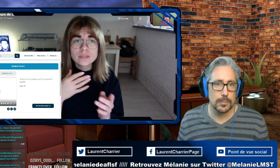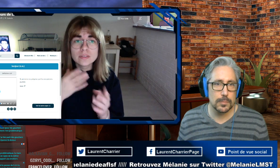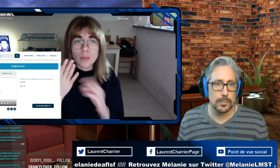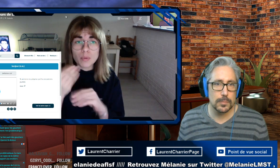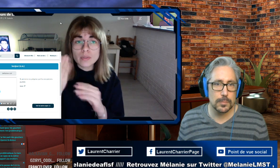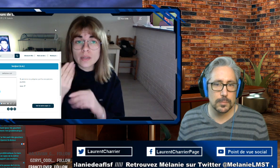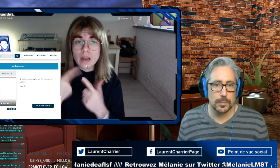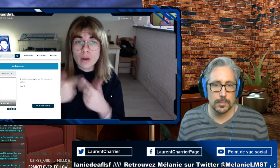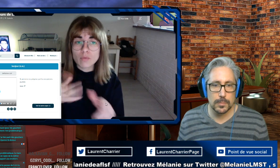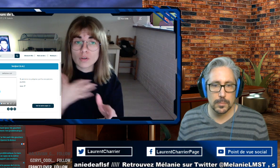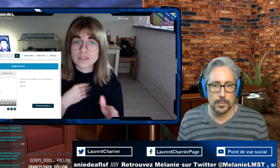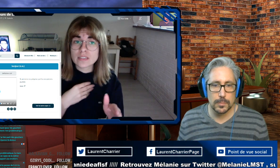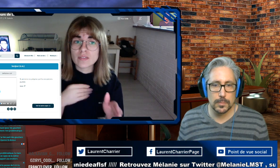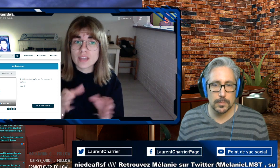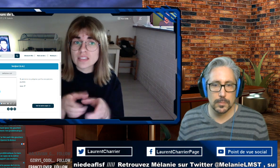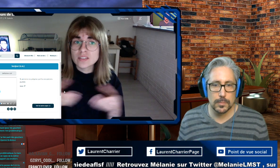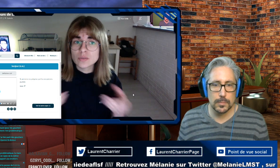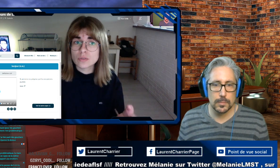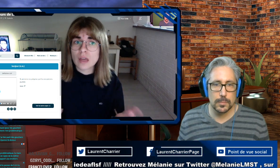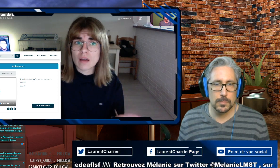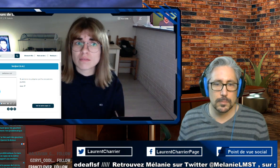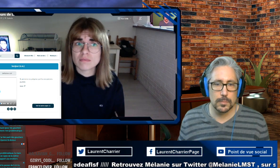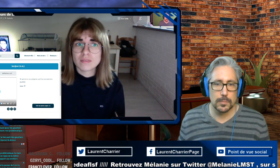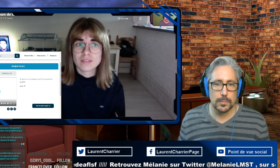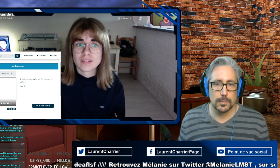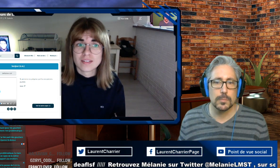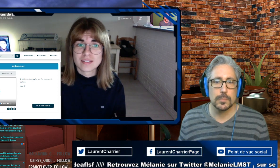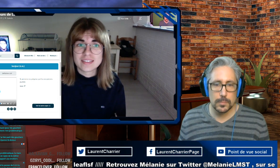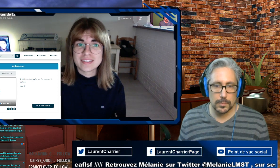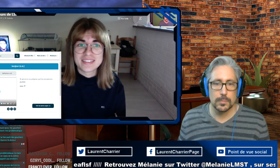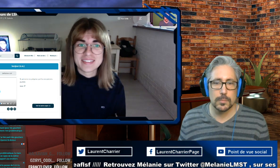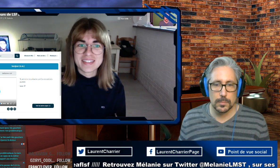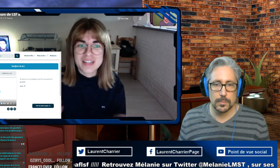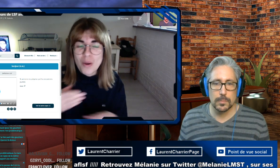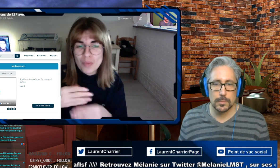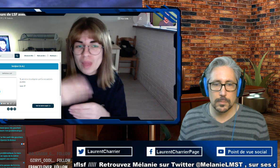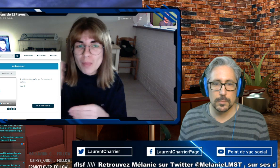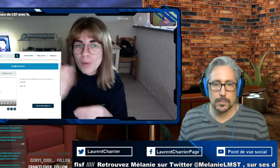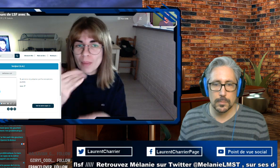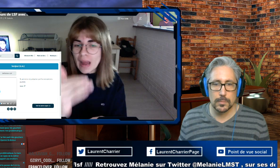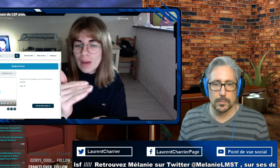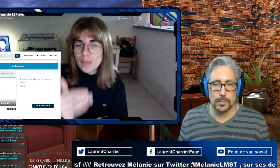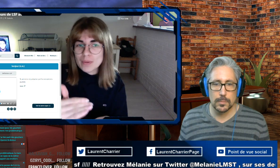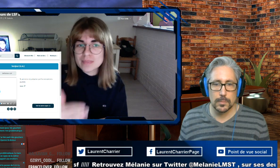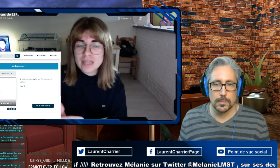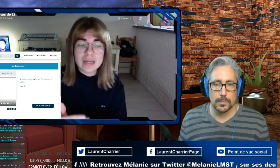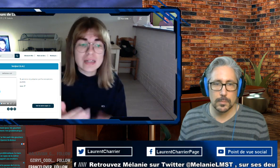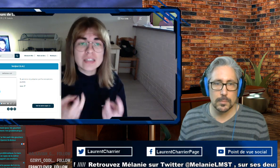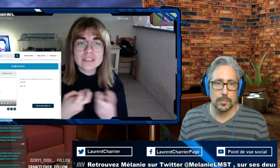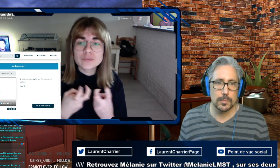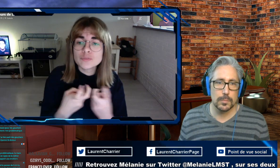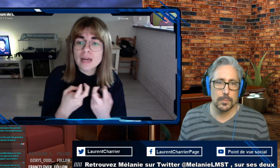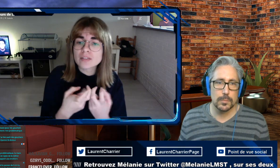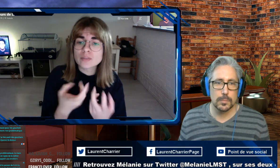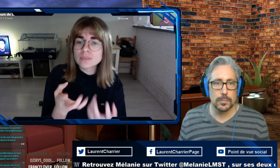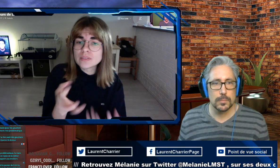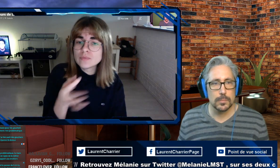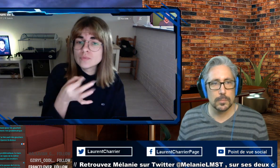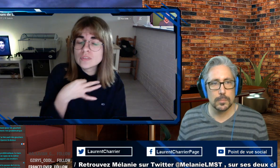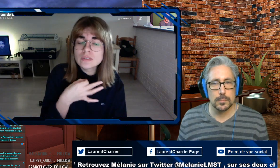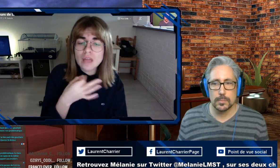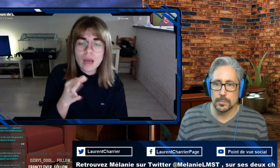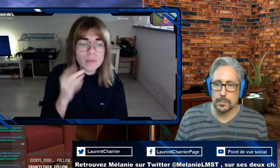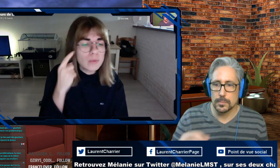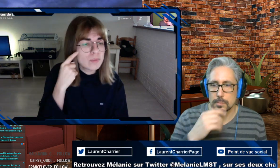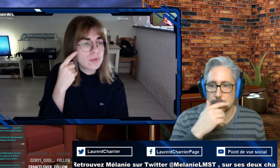comme si tu apprenais la langue française avec un dictionnaire. Et on n'apprend pas comme ça. T'es juste, par exemple, si